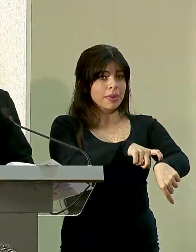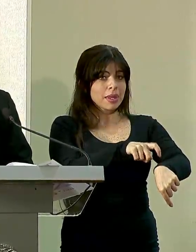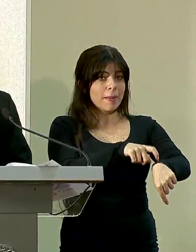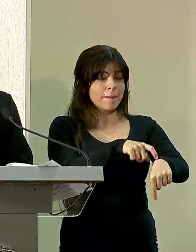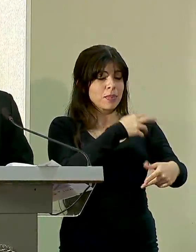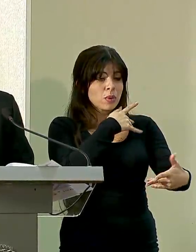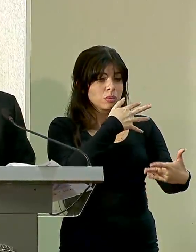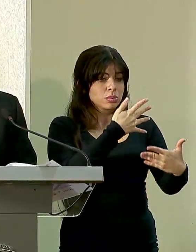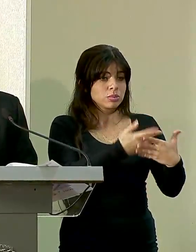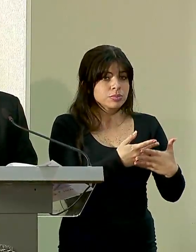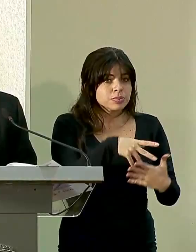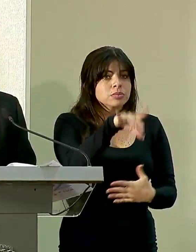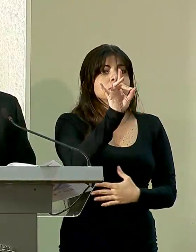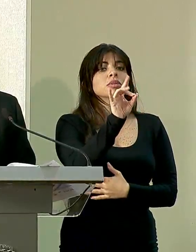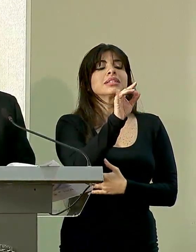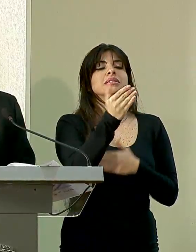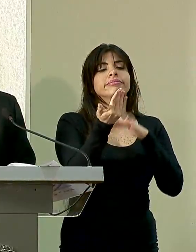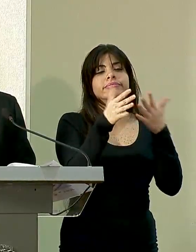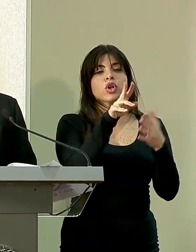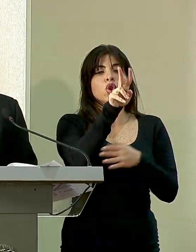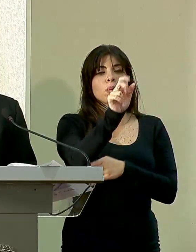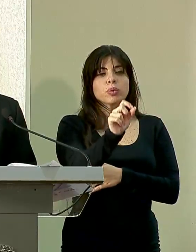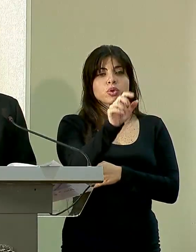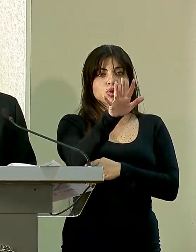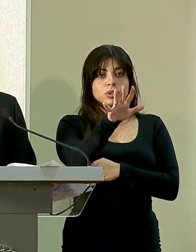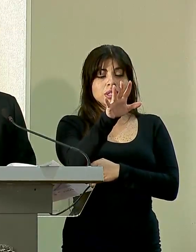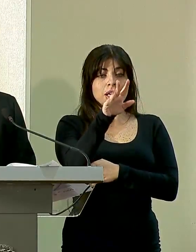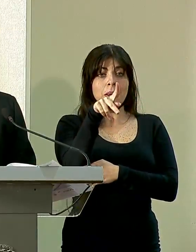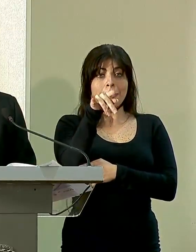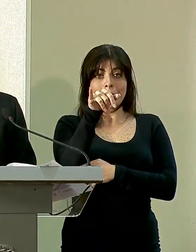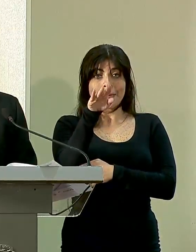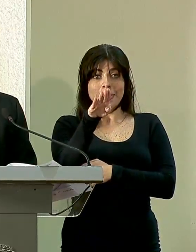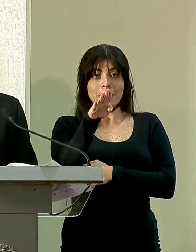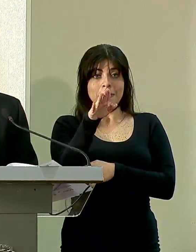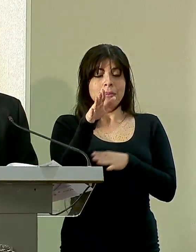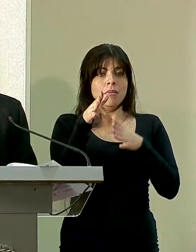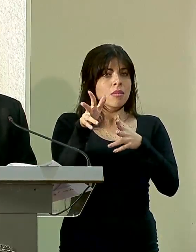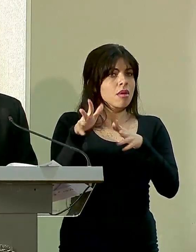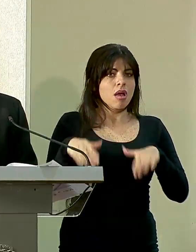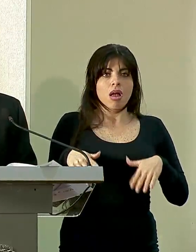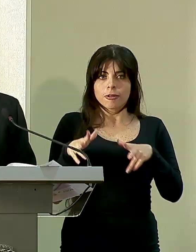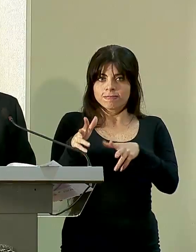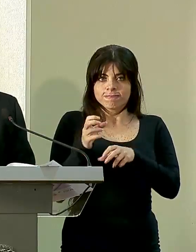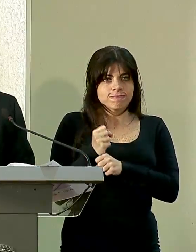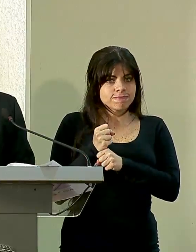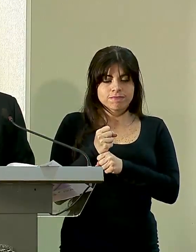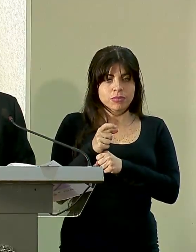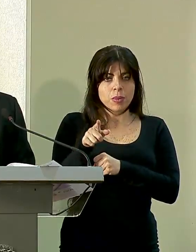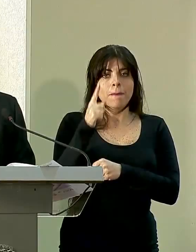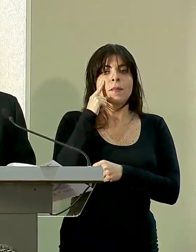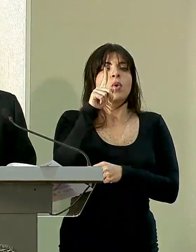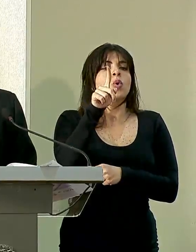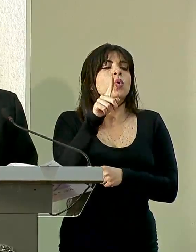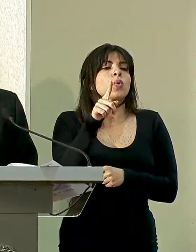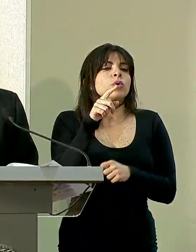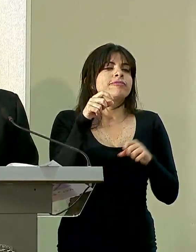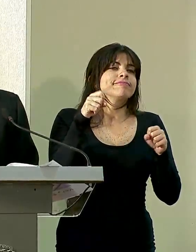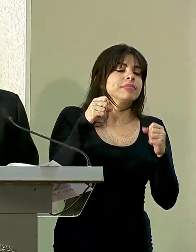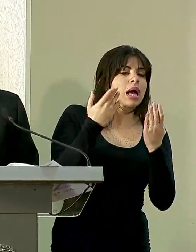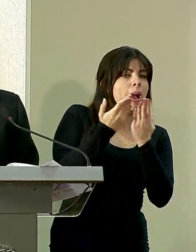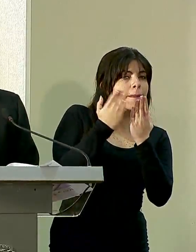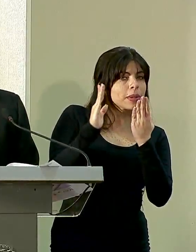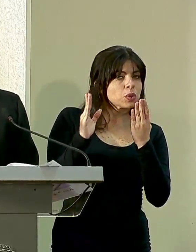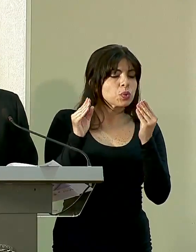¿verdad?, es que cerca de 2.5 puntos del PIB se han dejado de percibir por un tema, un efecto tal vez de